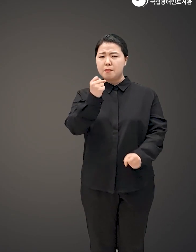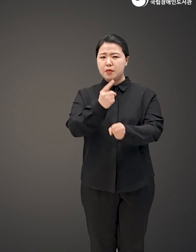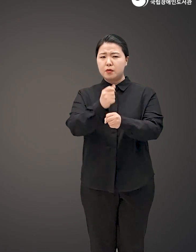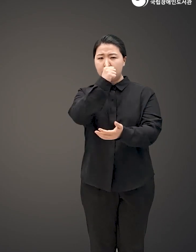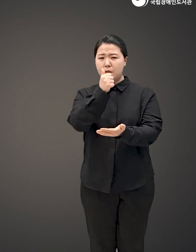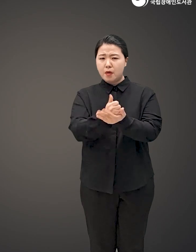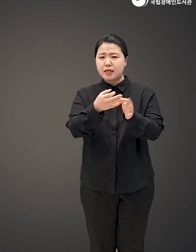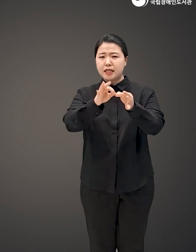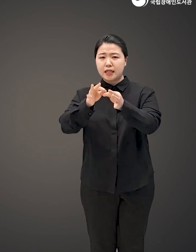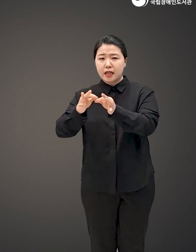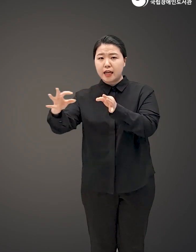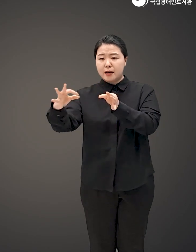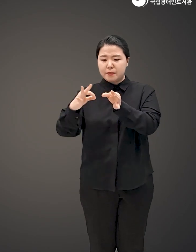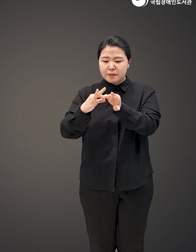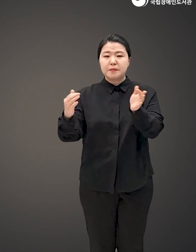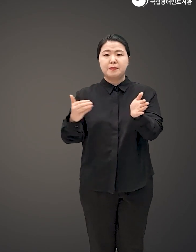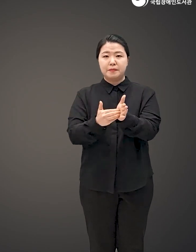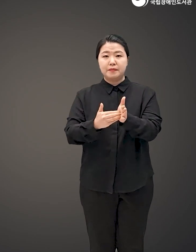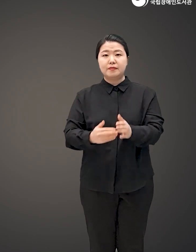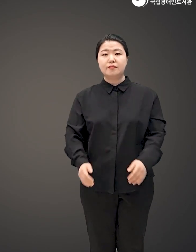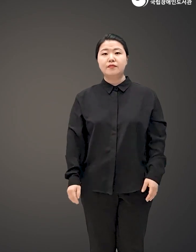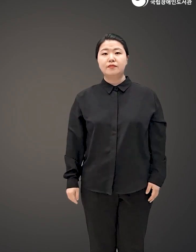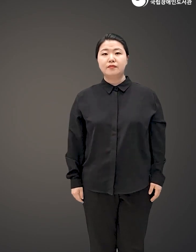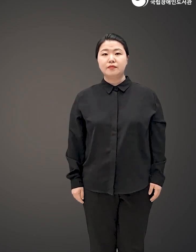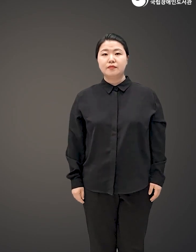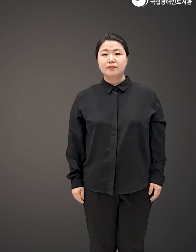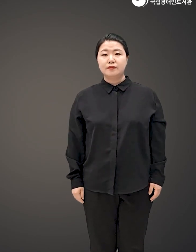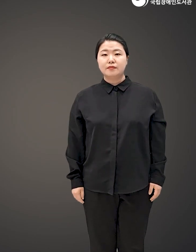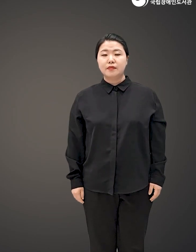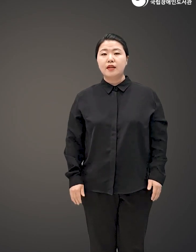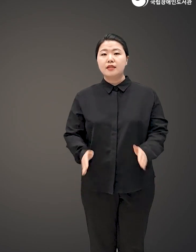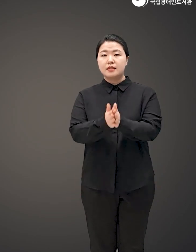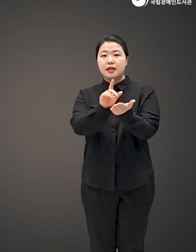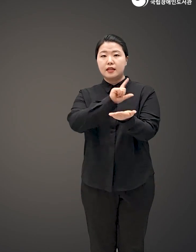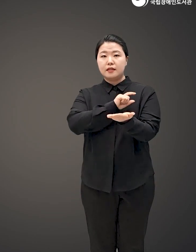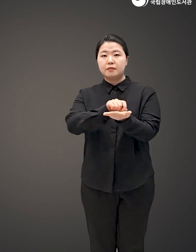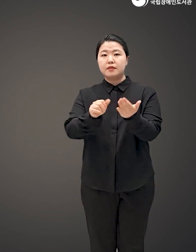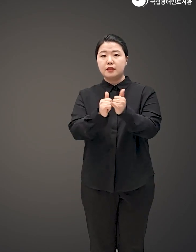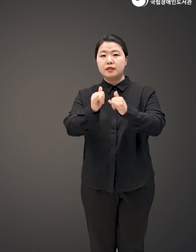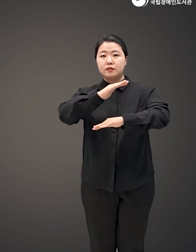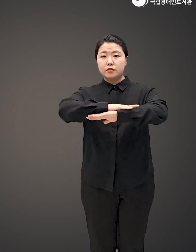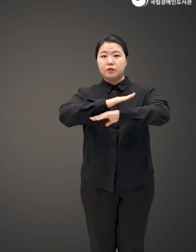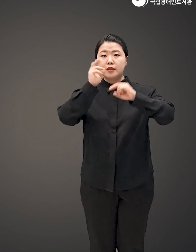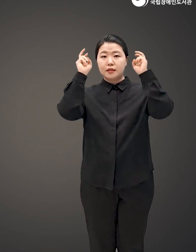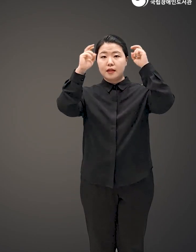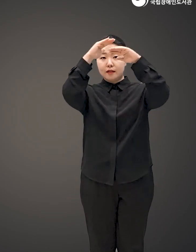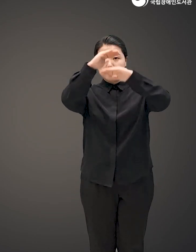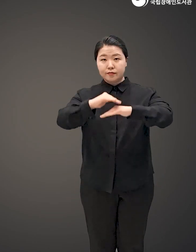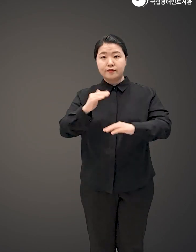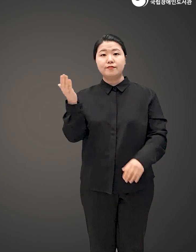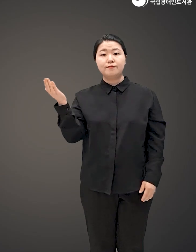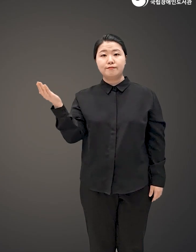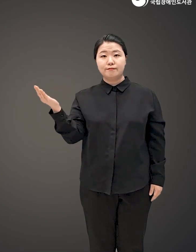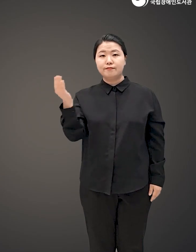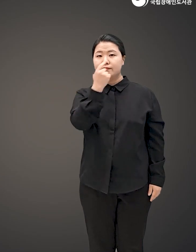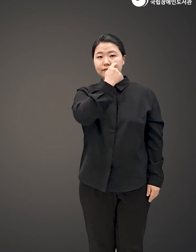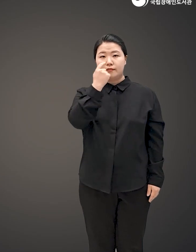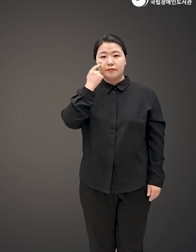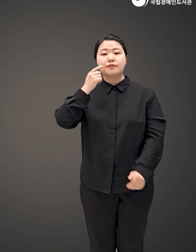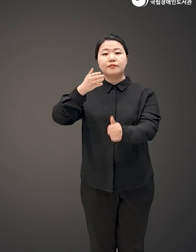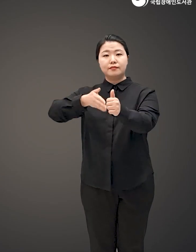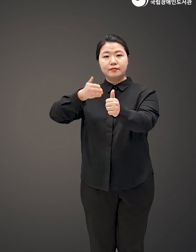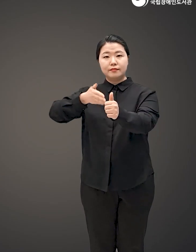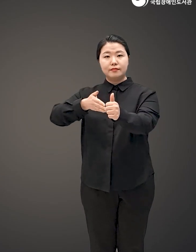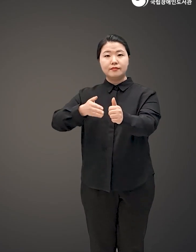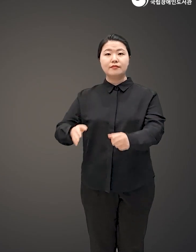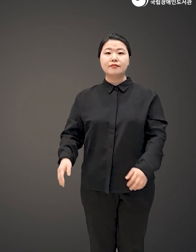당신은 이미 범죄의 사슬에 걸려들었다. 도서명 더 체인. 저자 에이드리언